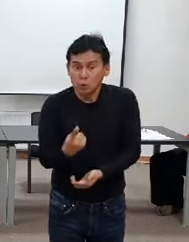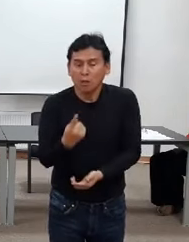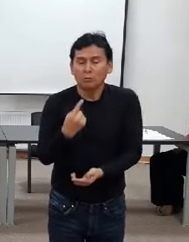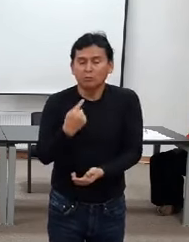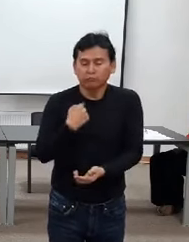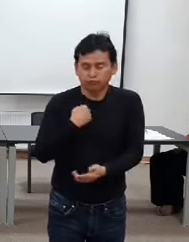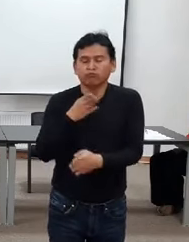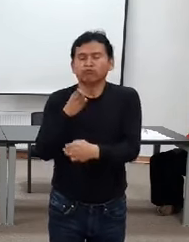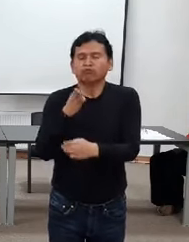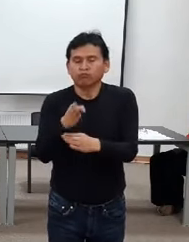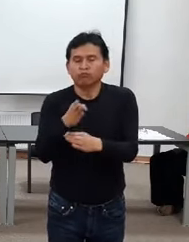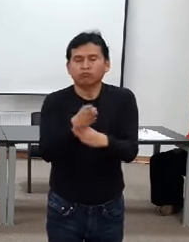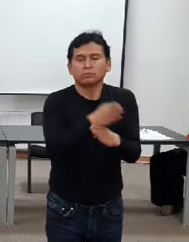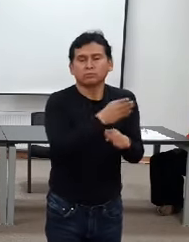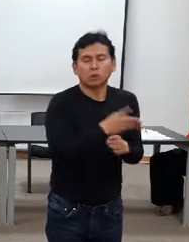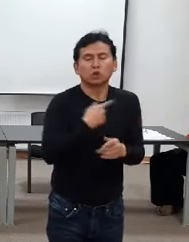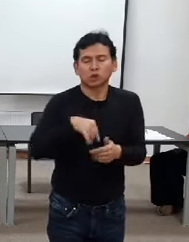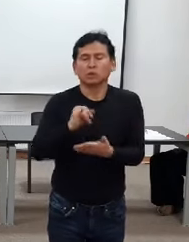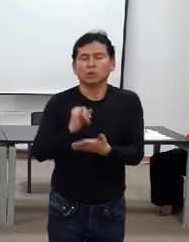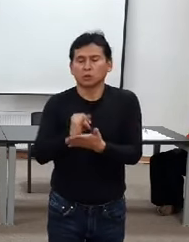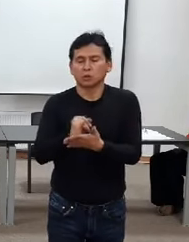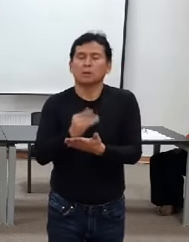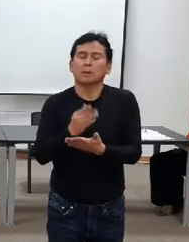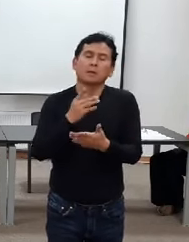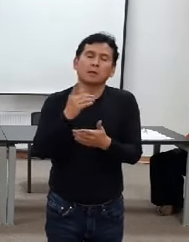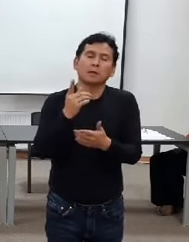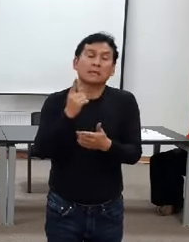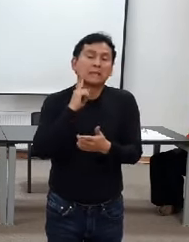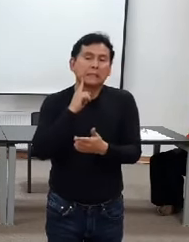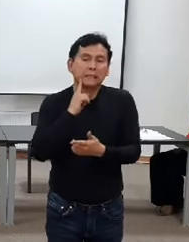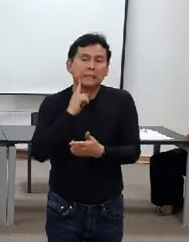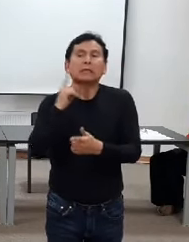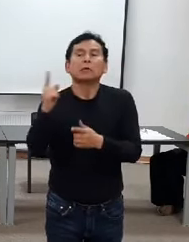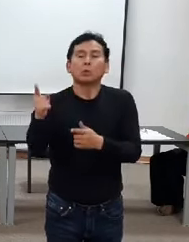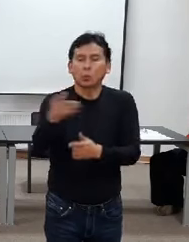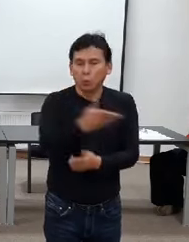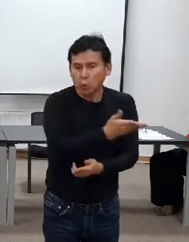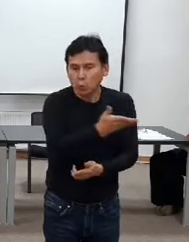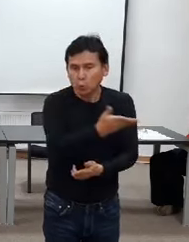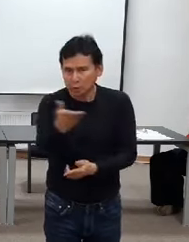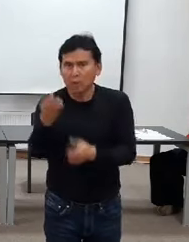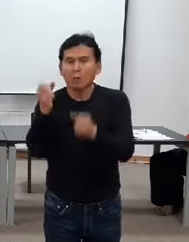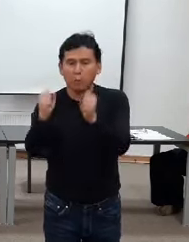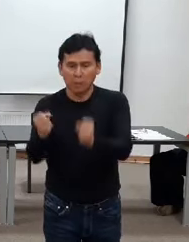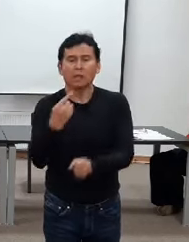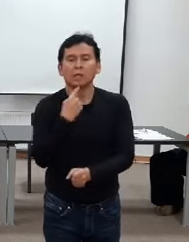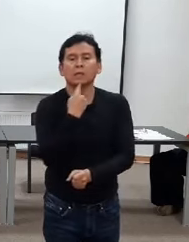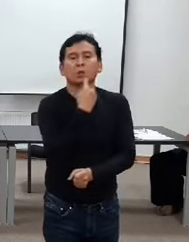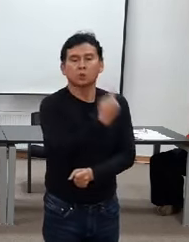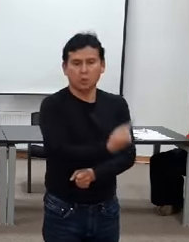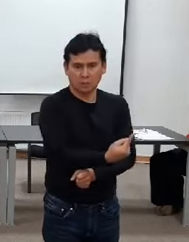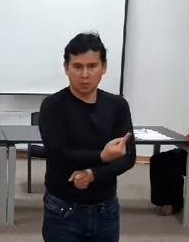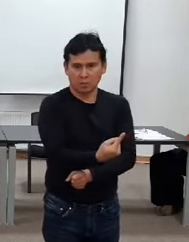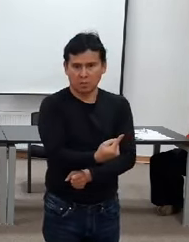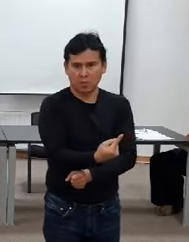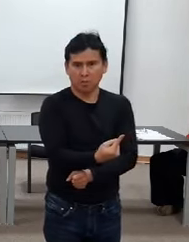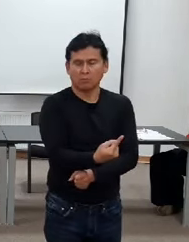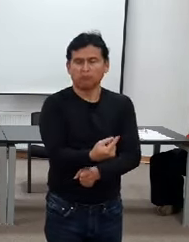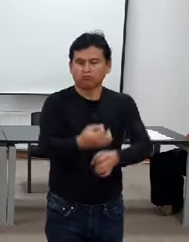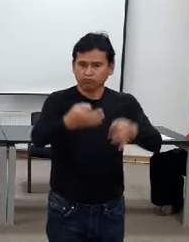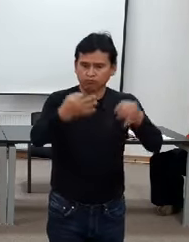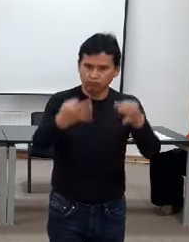Estamos absolutamente convencidos como institución que no hay mejor fiscalizador que el ciudadano, y lo que sí nos importa es que cuando nos hagan denuncia, que las hagan